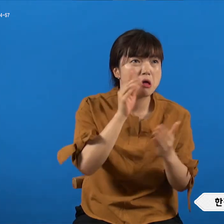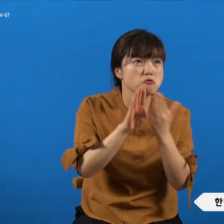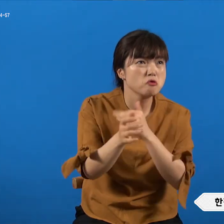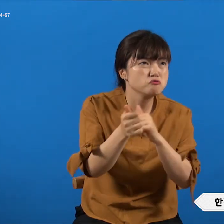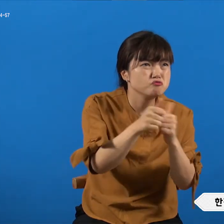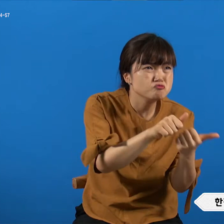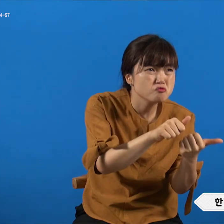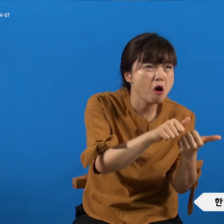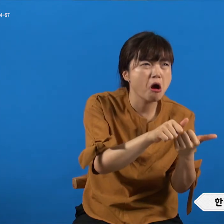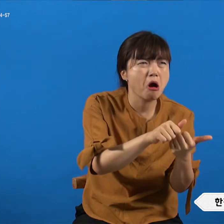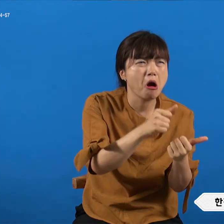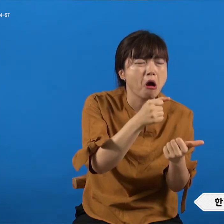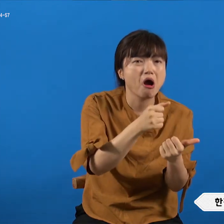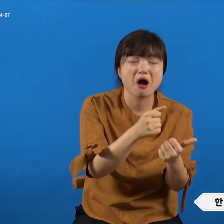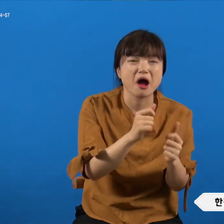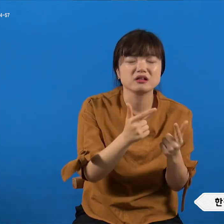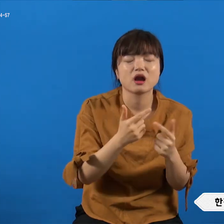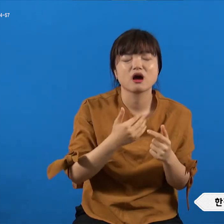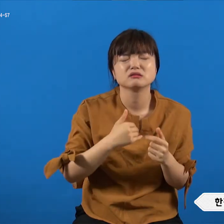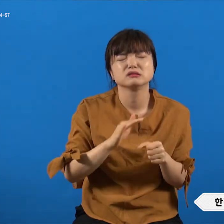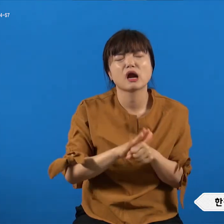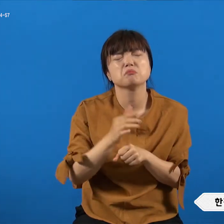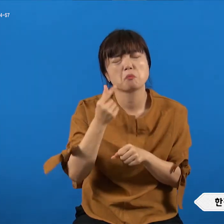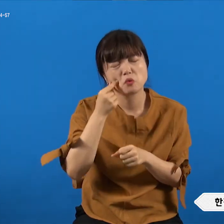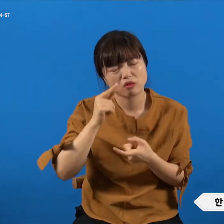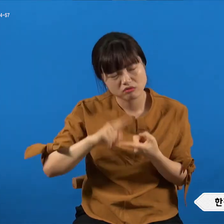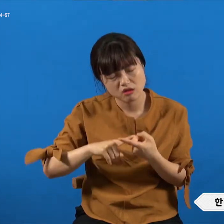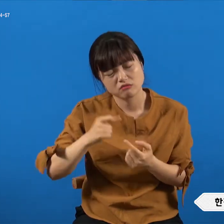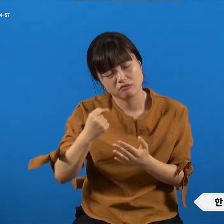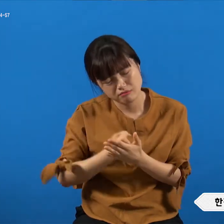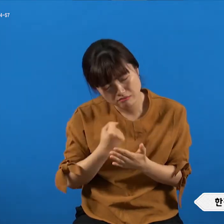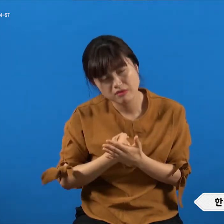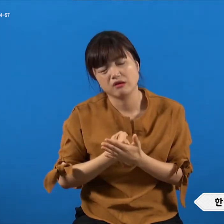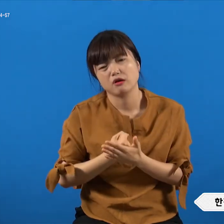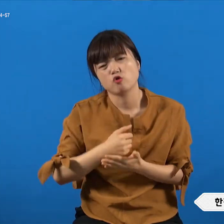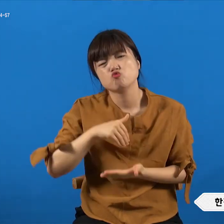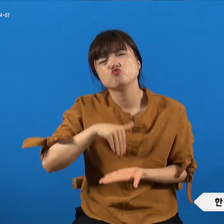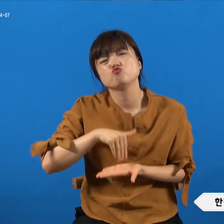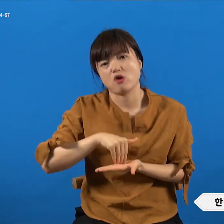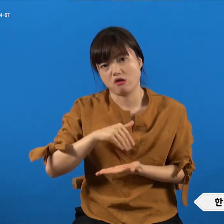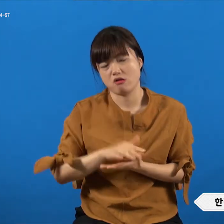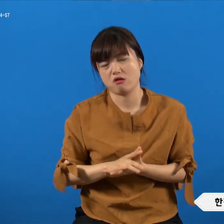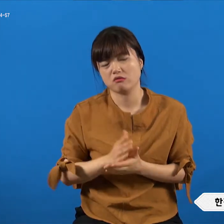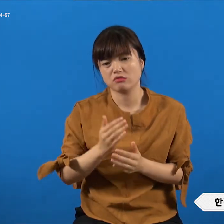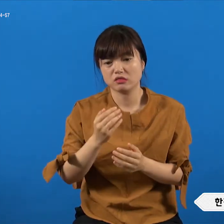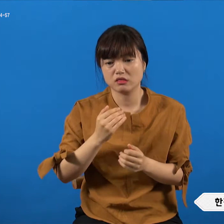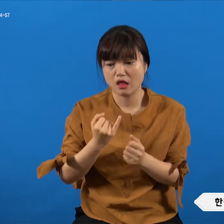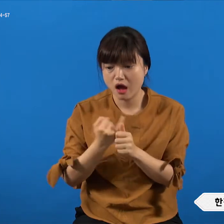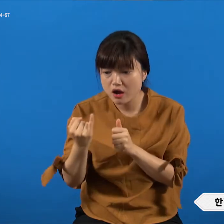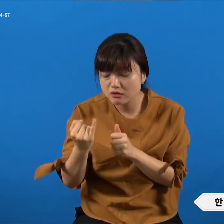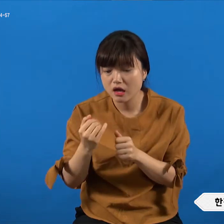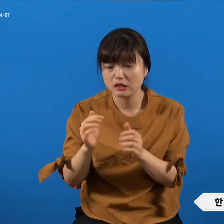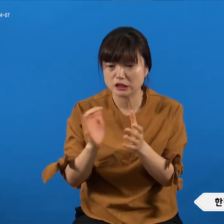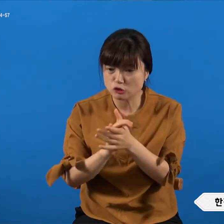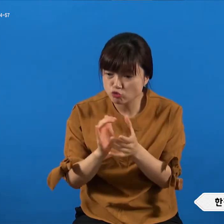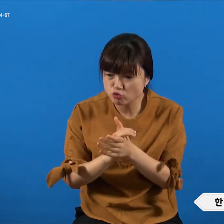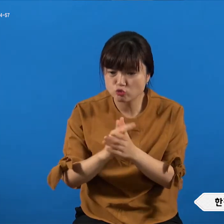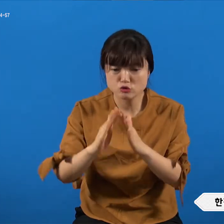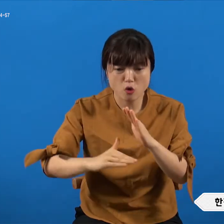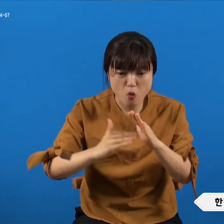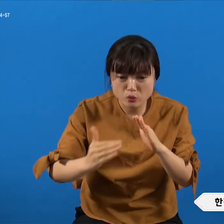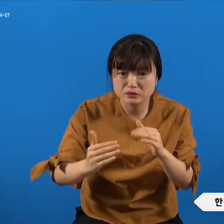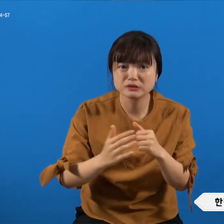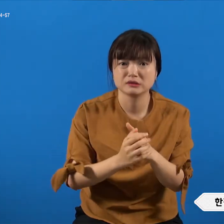사랑하지 못한 것일 것입니다. 내 남편, 내 아내, 내 형제들, 친구들,